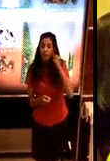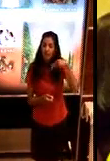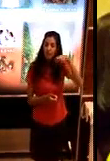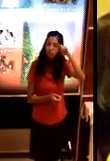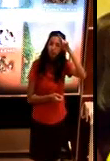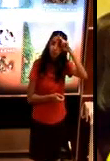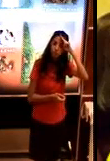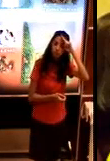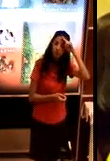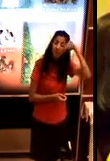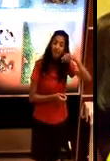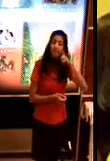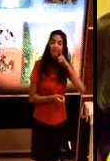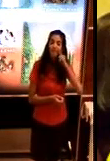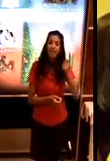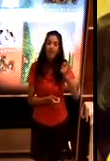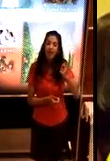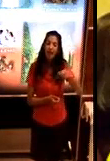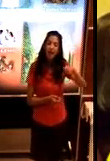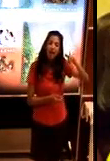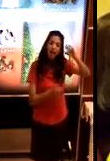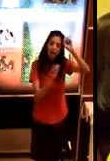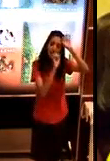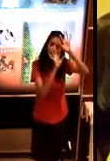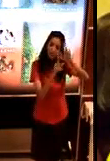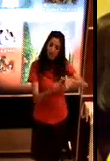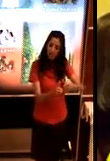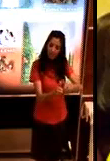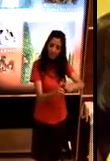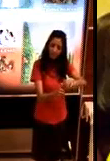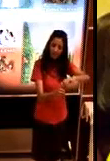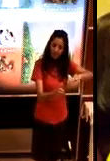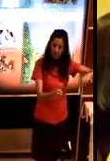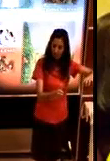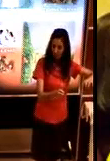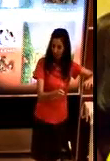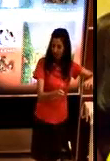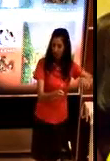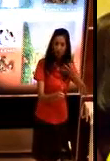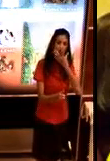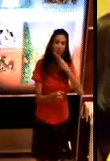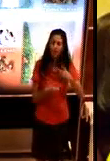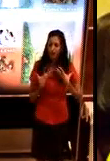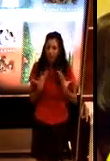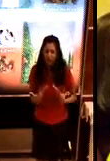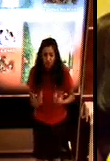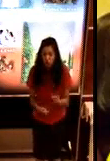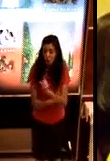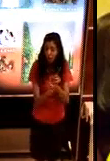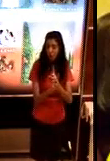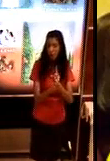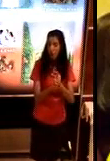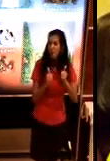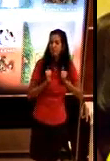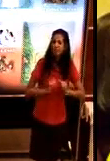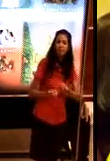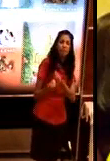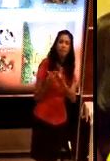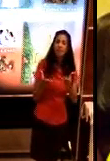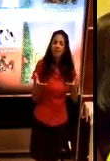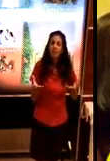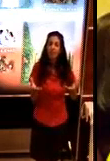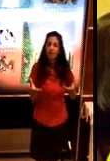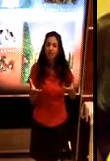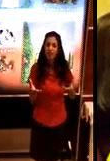Jehová bendijo el día de reposo y lo santificó. Dios no estaba cansado, hermanos, y reposó porque creó el sábado, y la